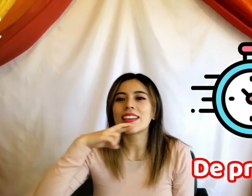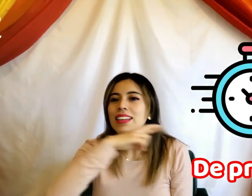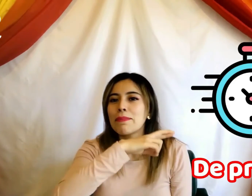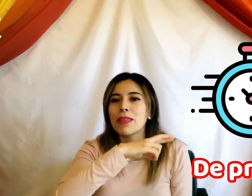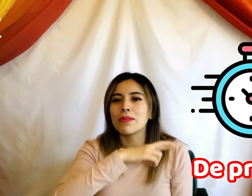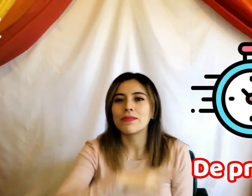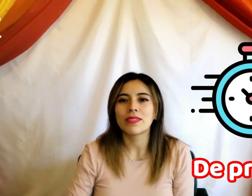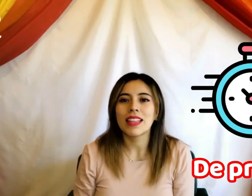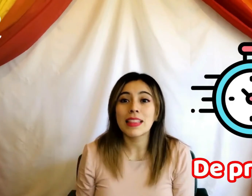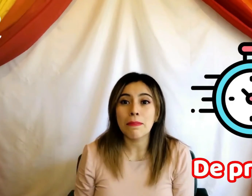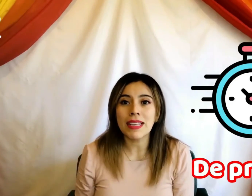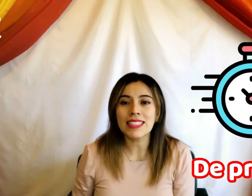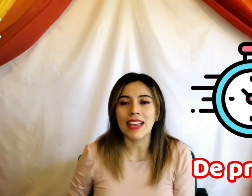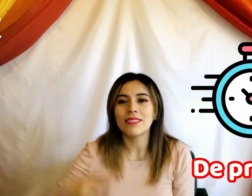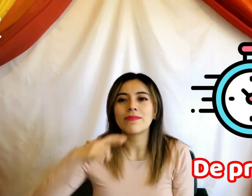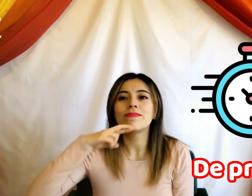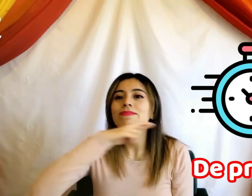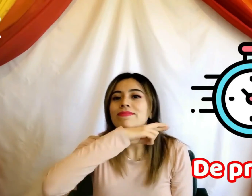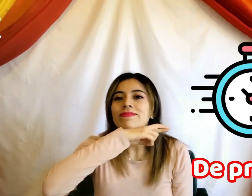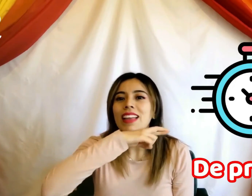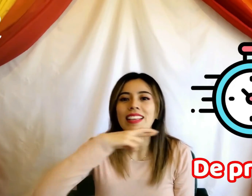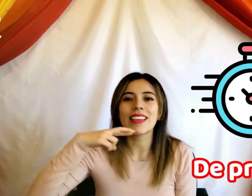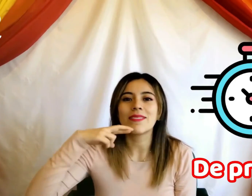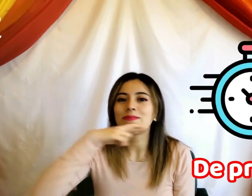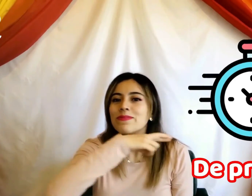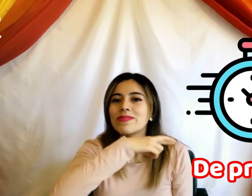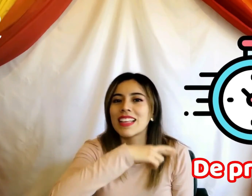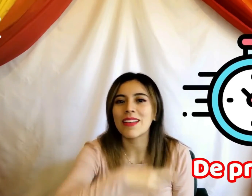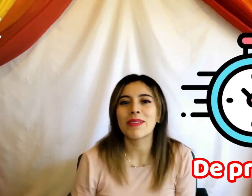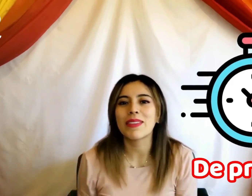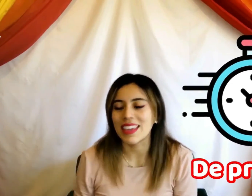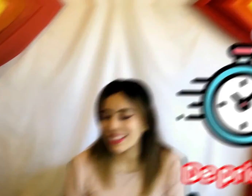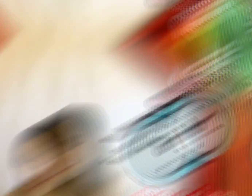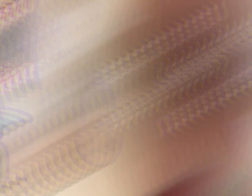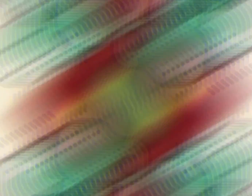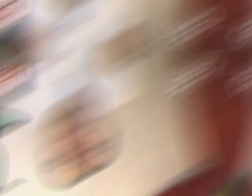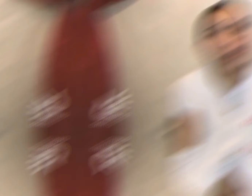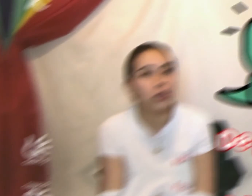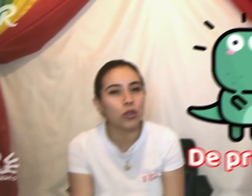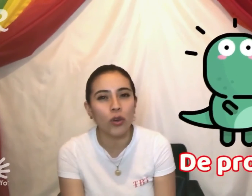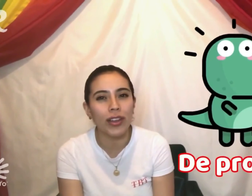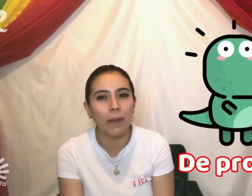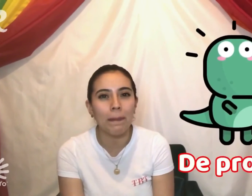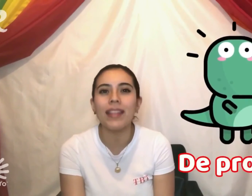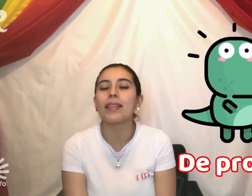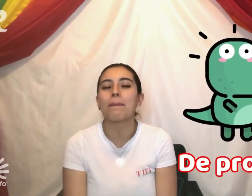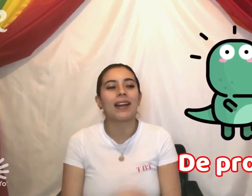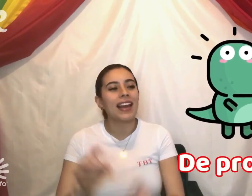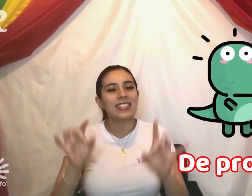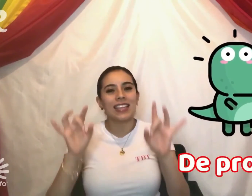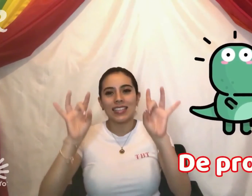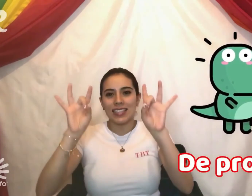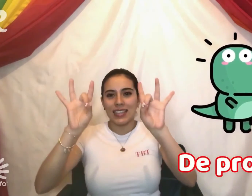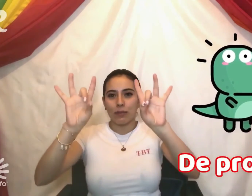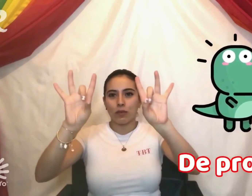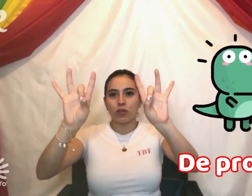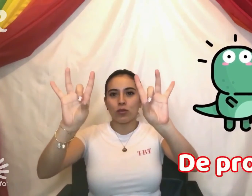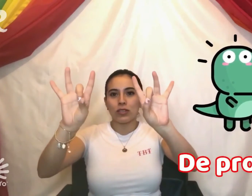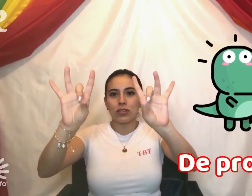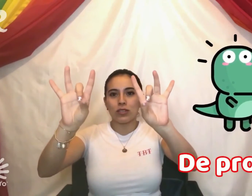rápido. Deprisa, aquí en la barbilla. De pronto o de repente, para eso necesitamos nuestros